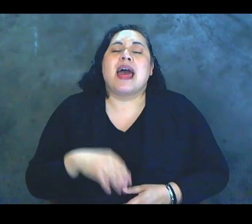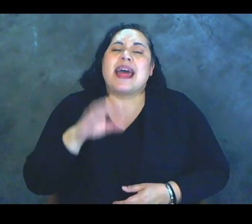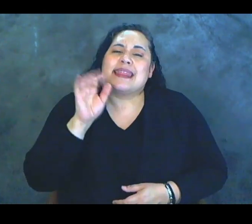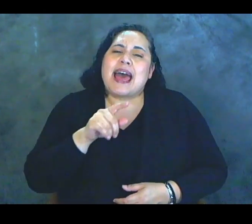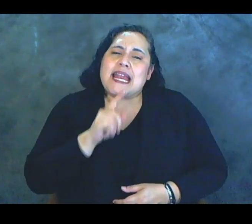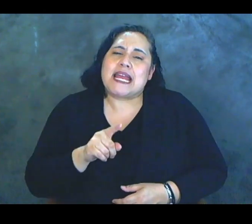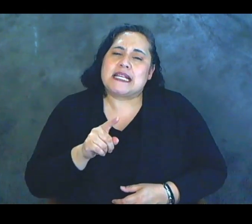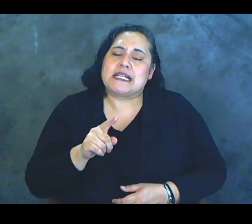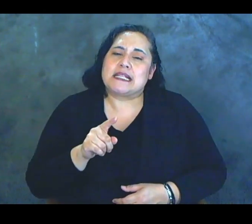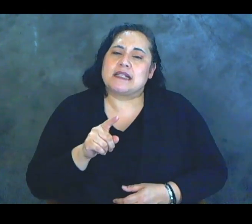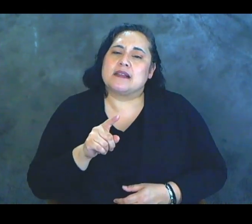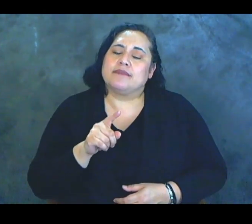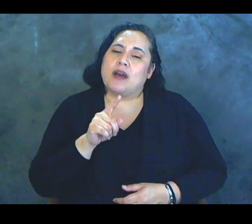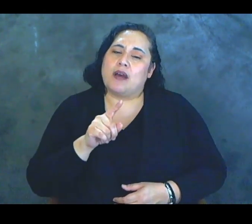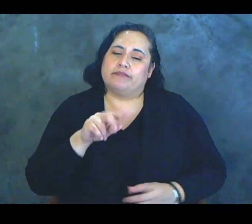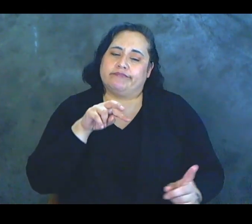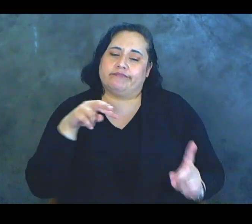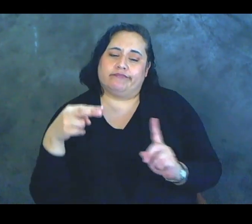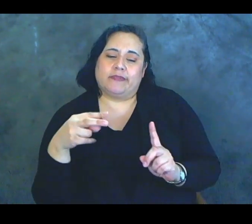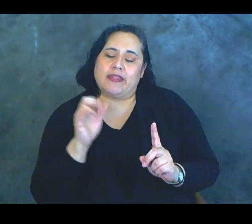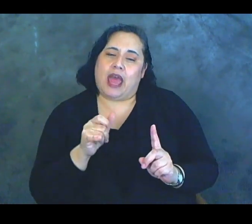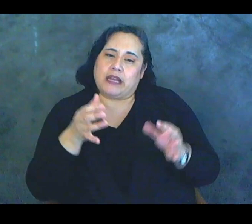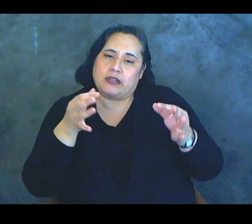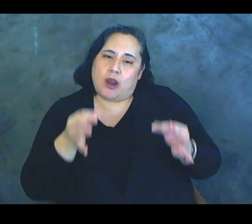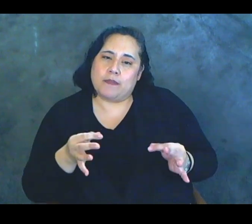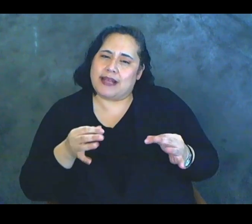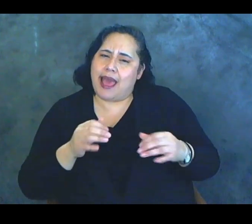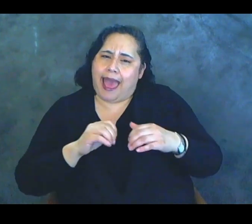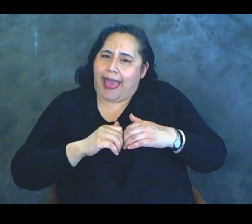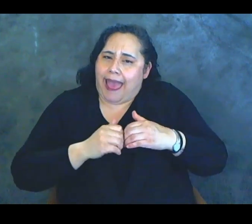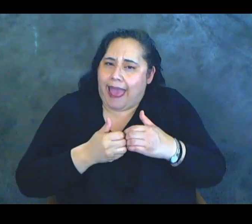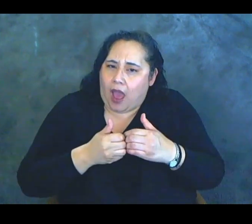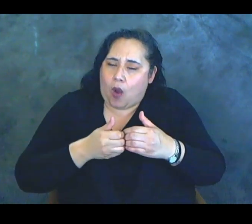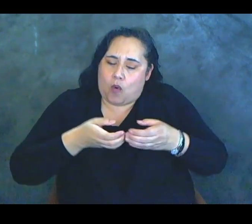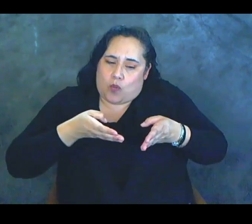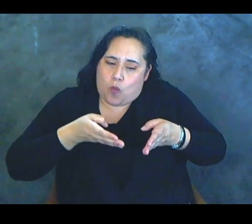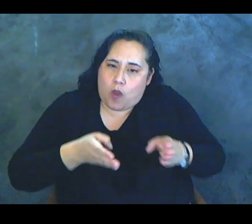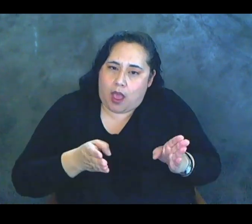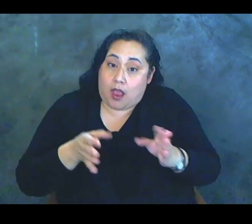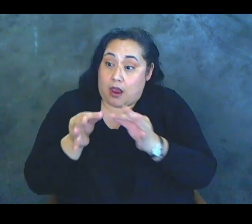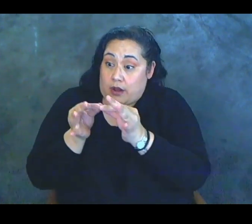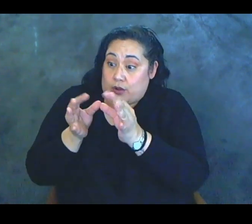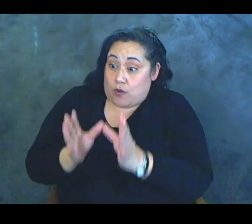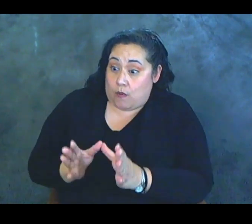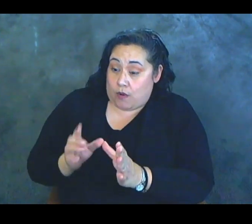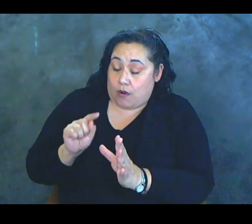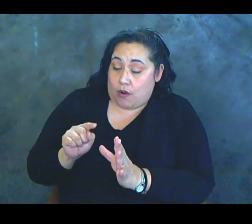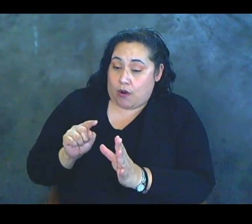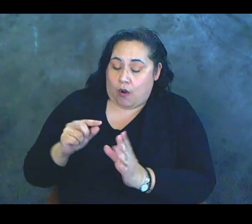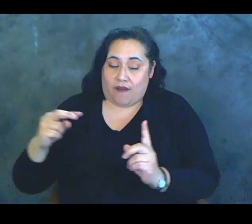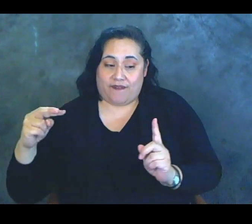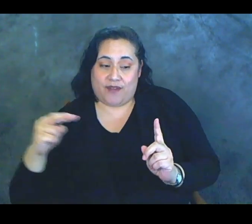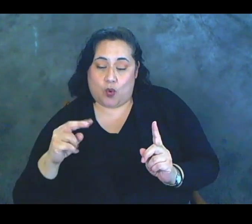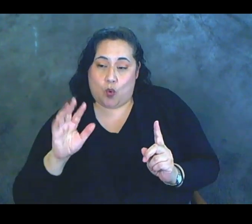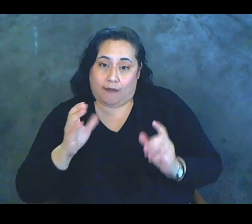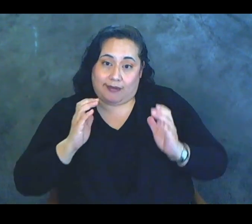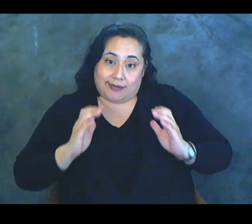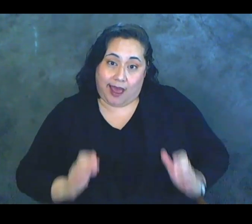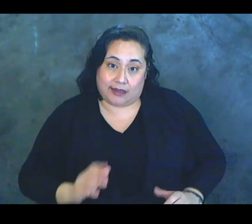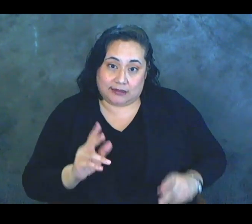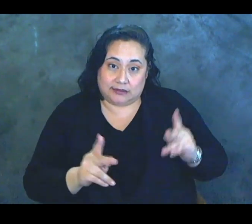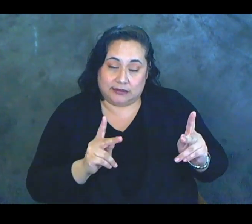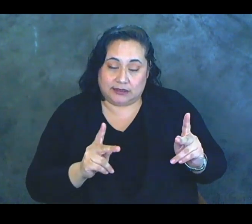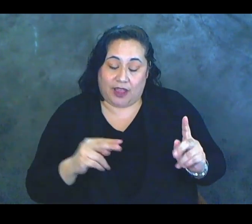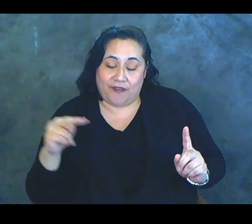filosófico que determina la forma en que un intérprete ve a sus clientes, ve